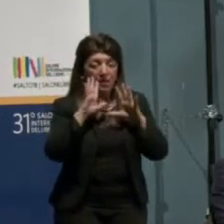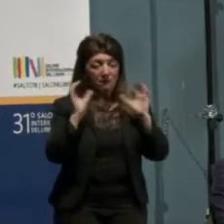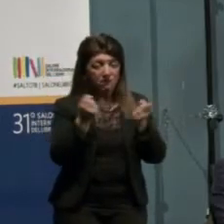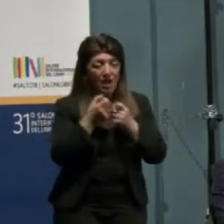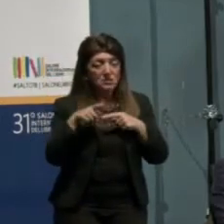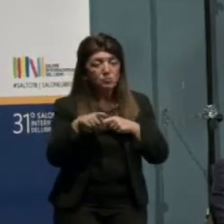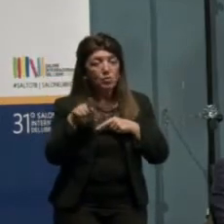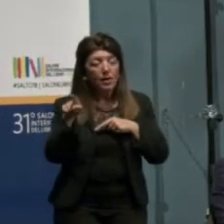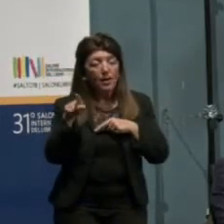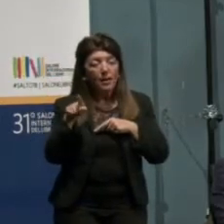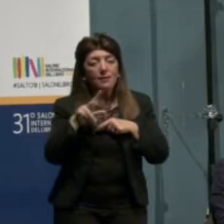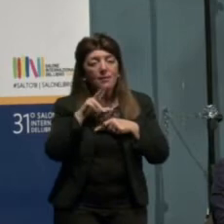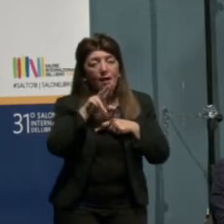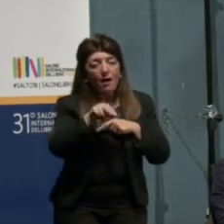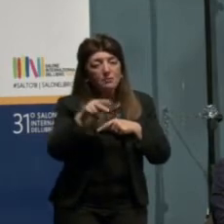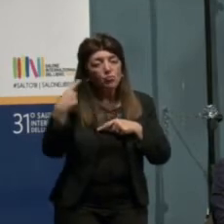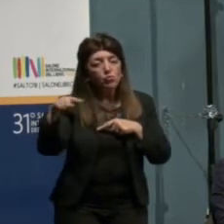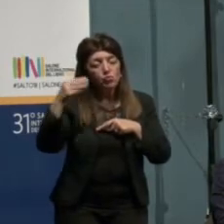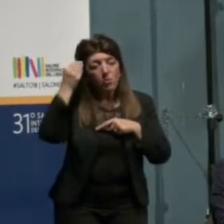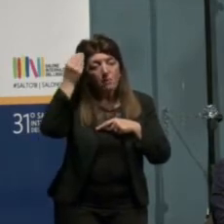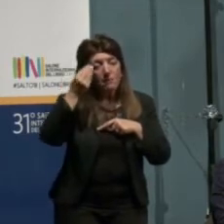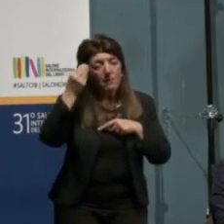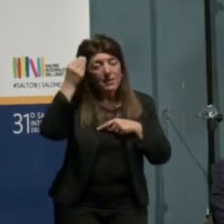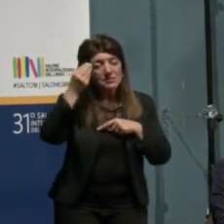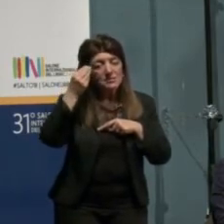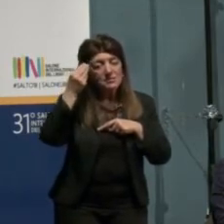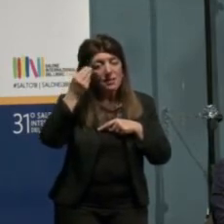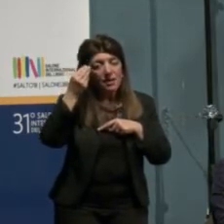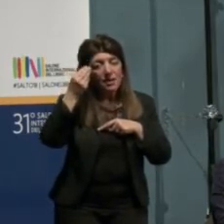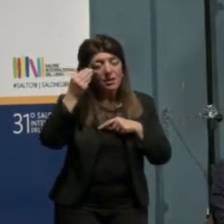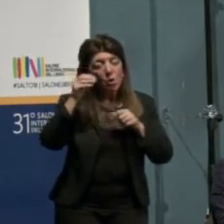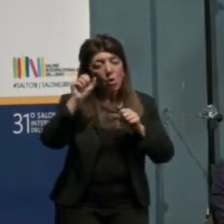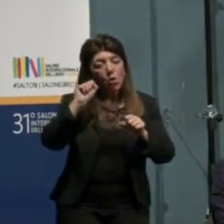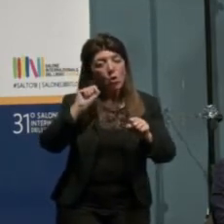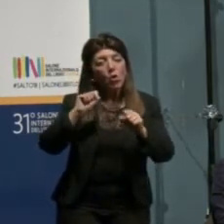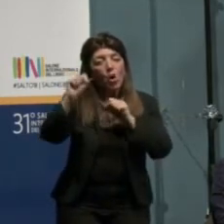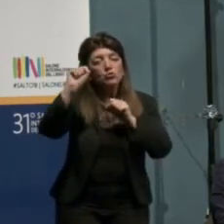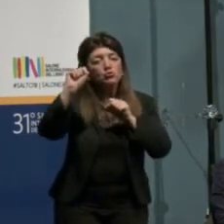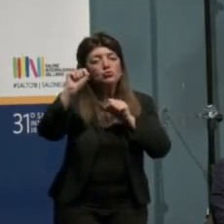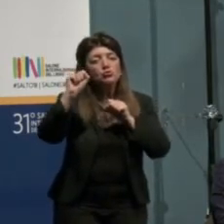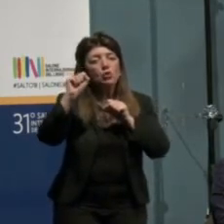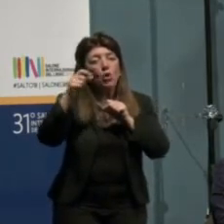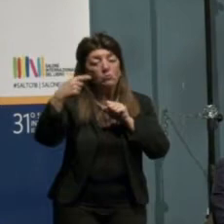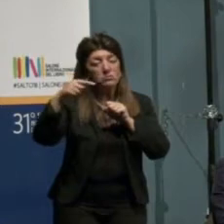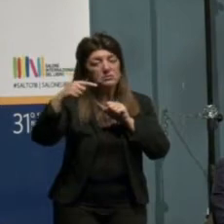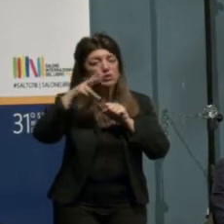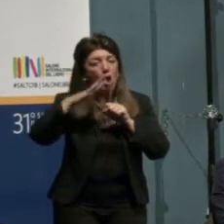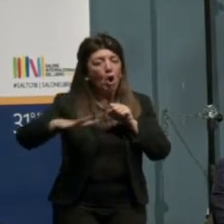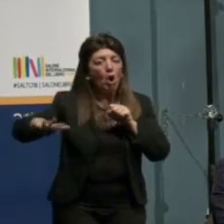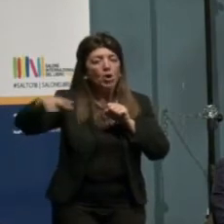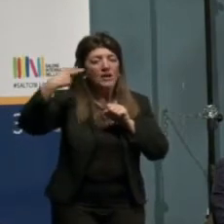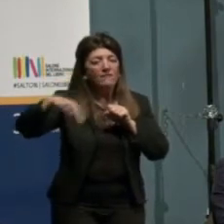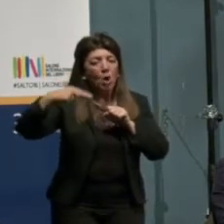espresso la propria opinione contro la violenza che subiscono le donne da parte delle forze dell'ordine egiziano